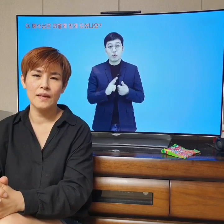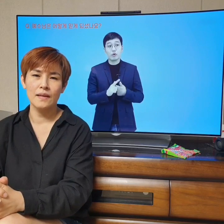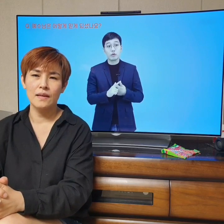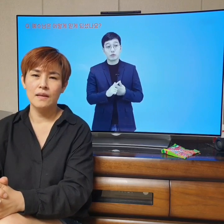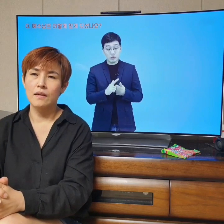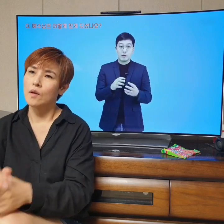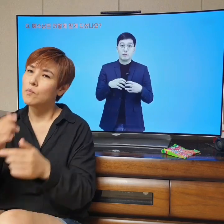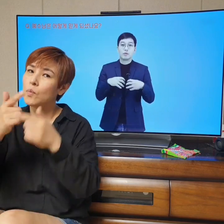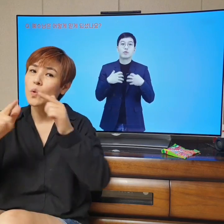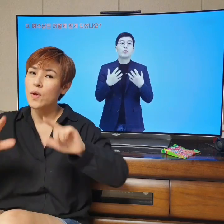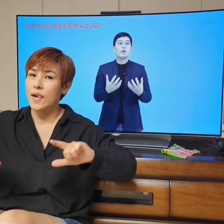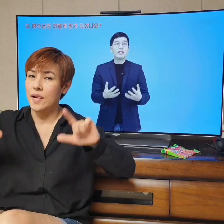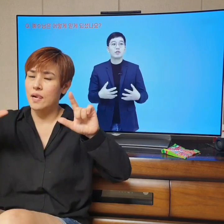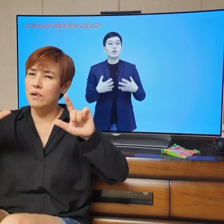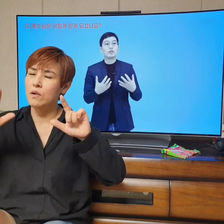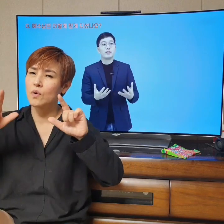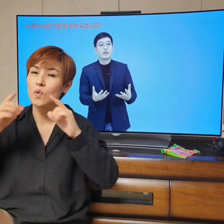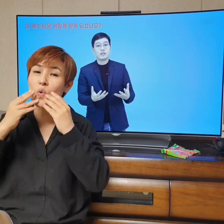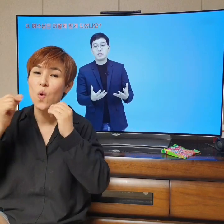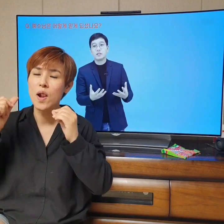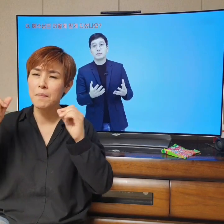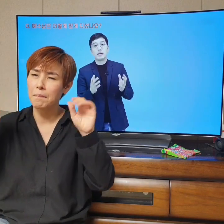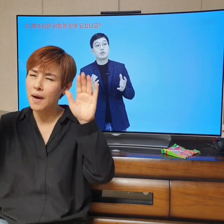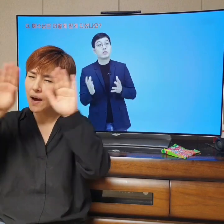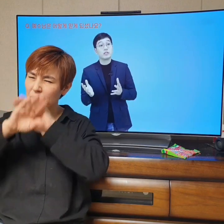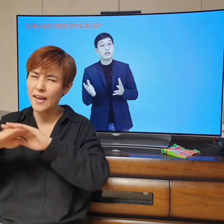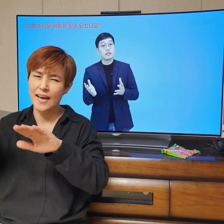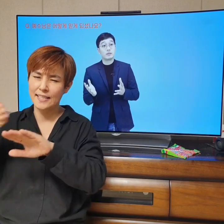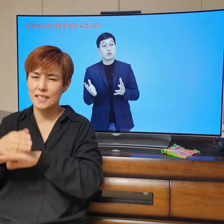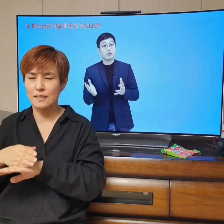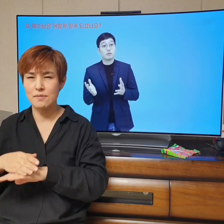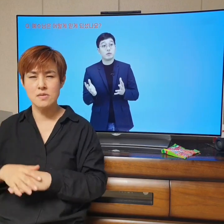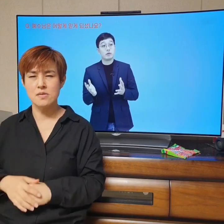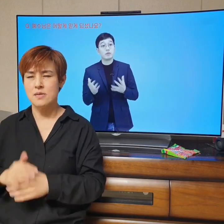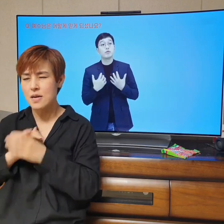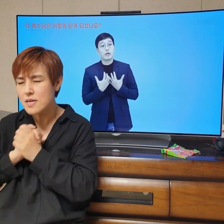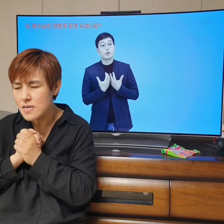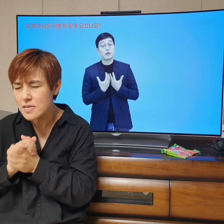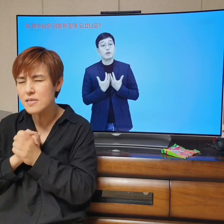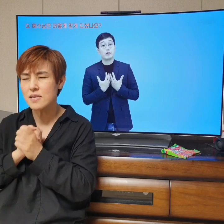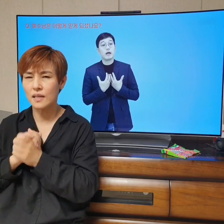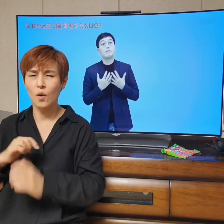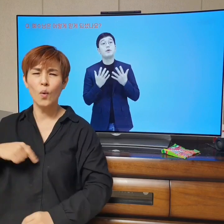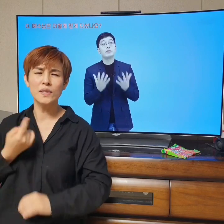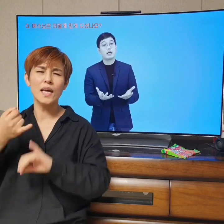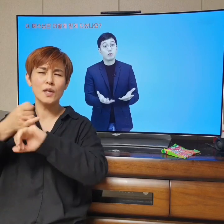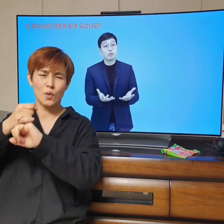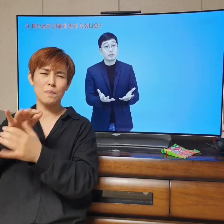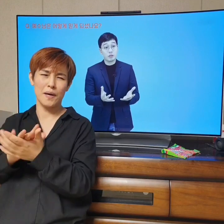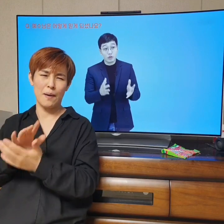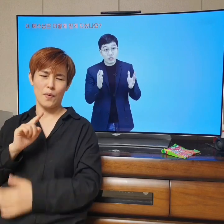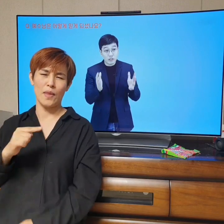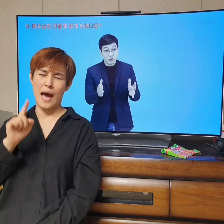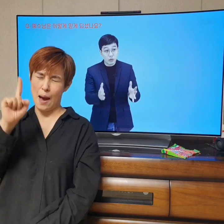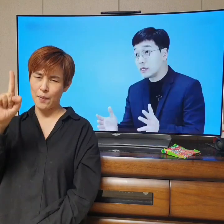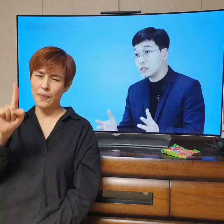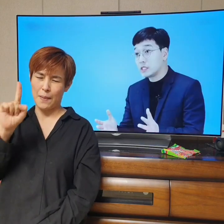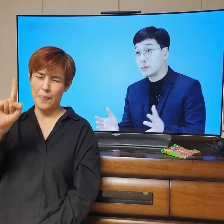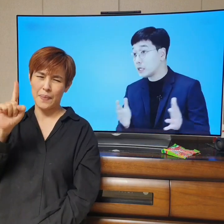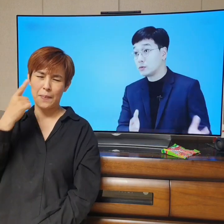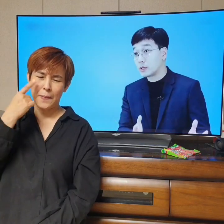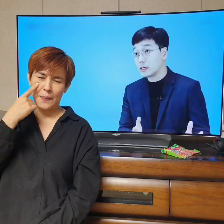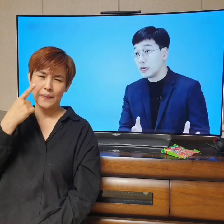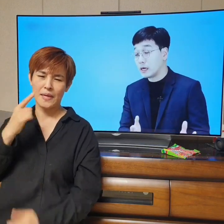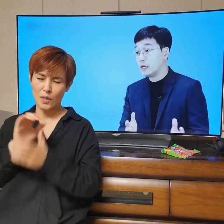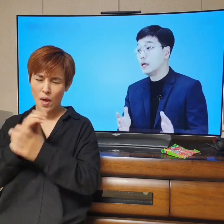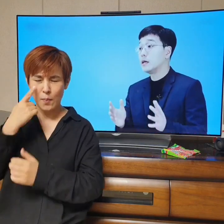그래가지고 그게 목요일이었거든요. 뭐 토요일날 저녁 될 때까지 반 정신 나간 사람처럼 스스로 약속을 한 거예요. 한 번은 내가 성령샘 치고 여기 있을 동안에는